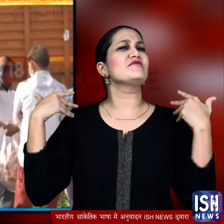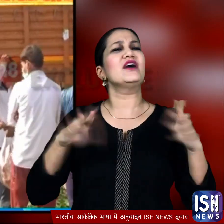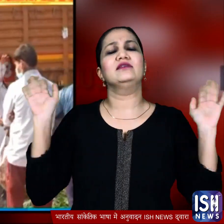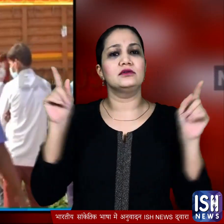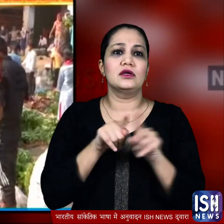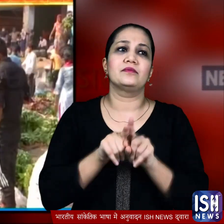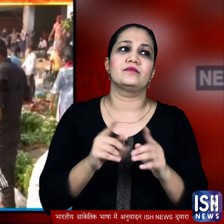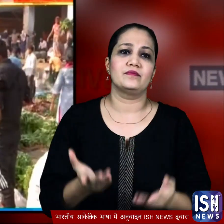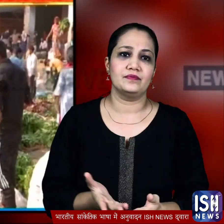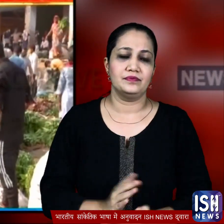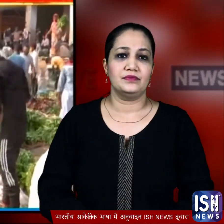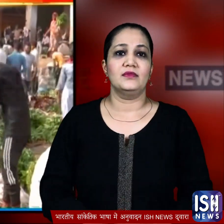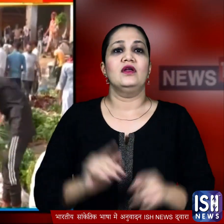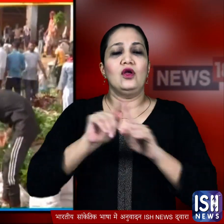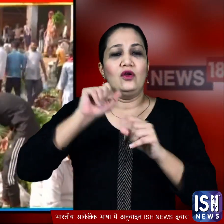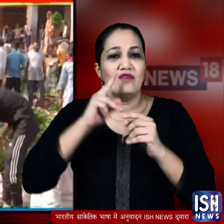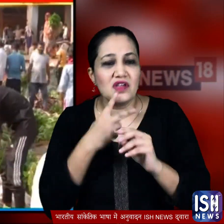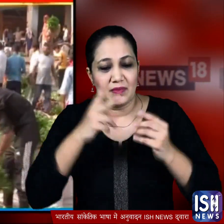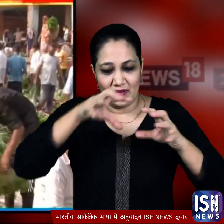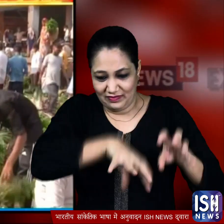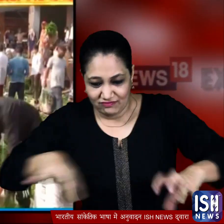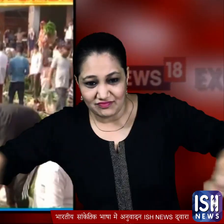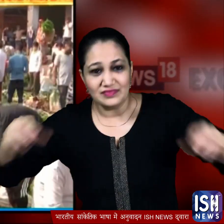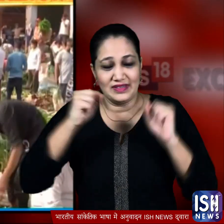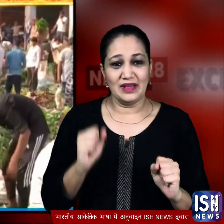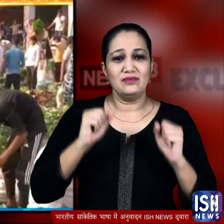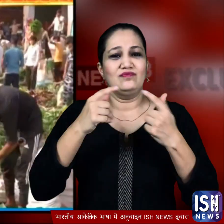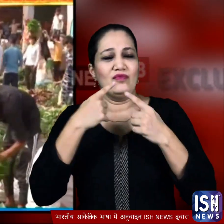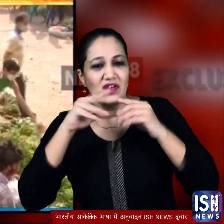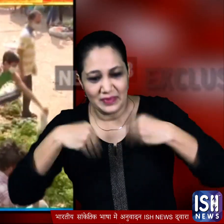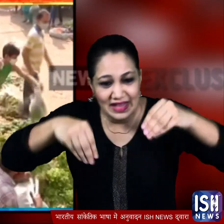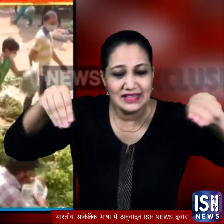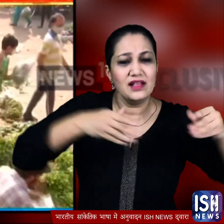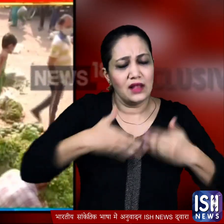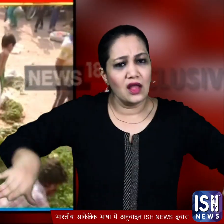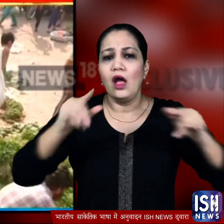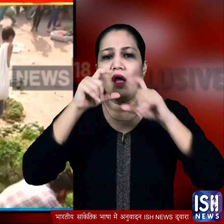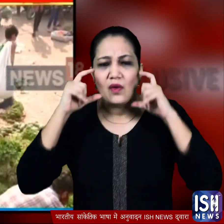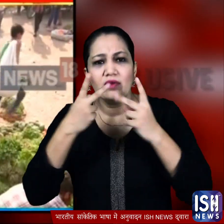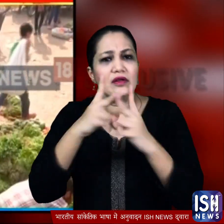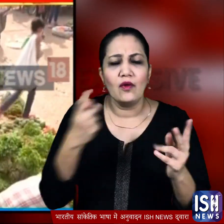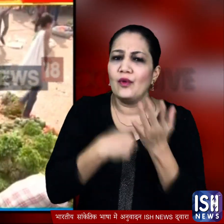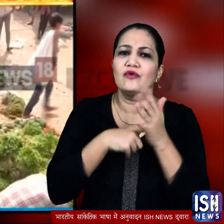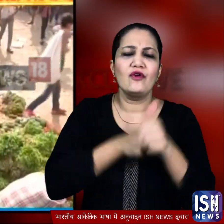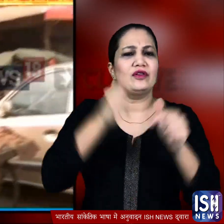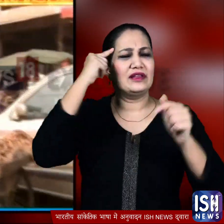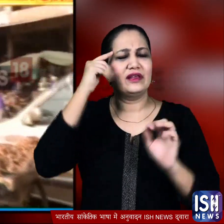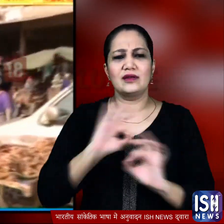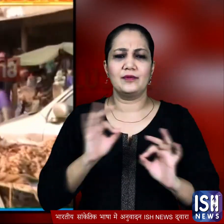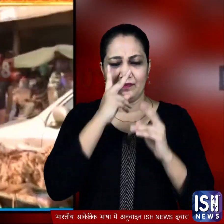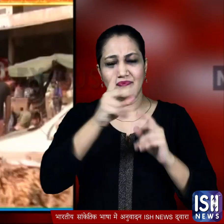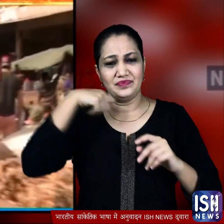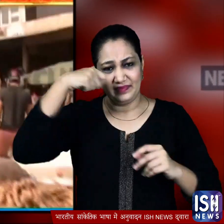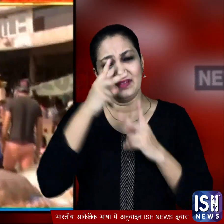से टल चुका हो। सब्जियों की दुकानें लगाकर बैठे कई दुकानदारों ने भी कोरोना से बचाव के लिए एहतियात बरतना जरूरी नहीं समझा।